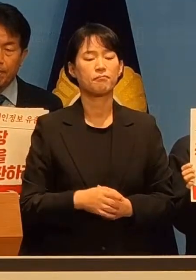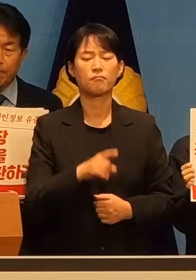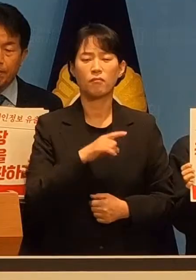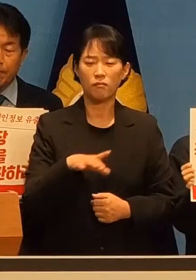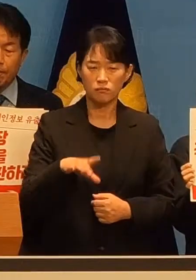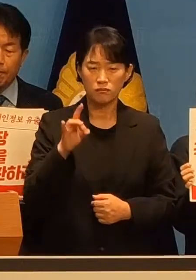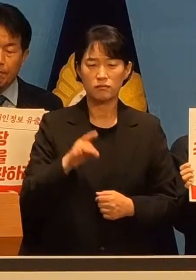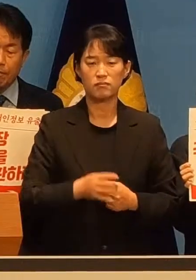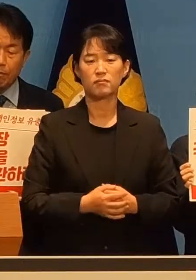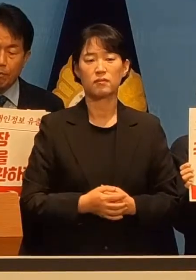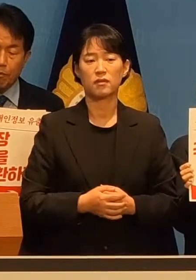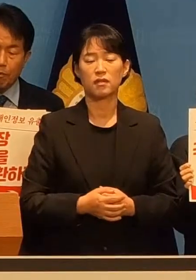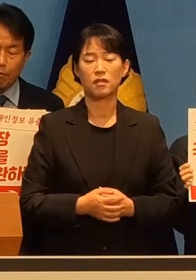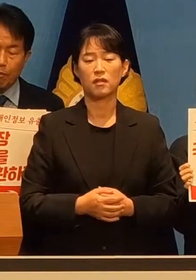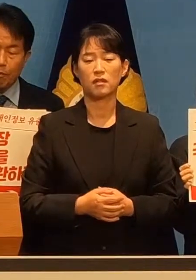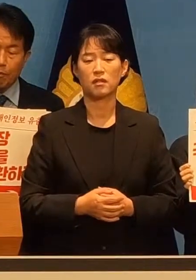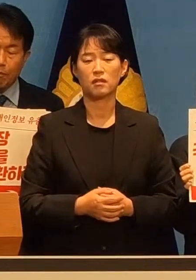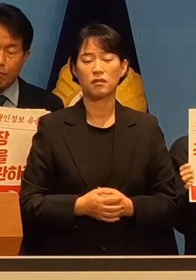먼저